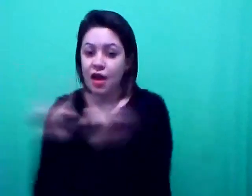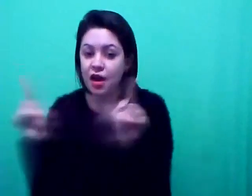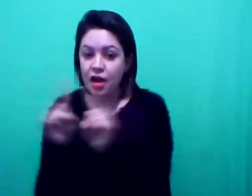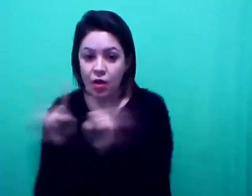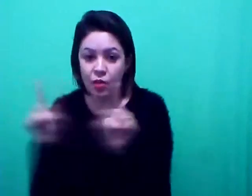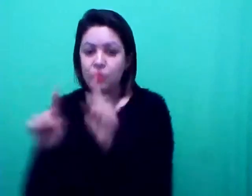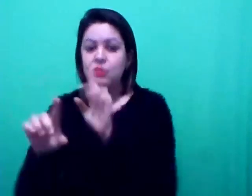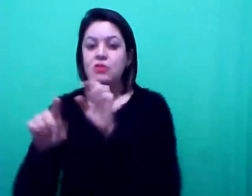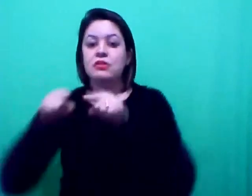O icônico não é